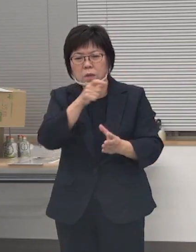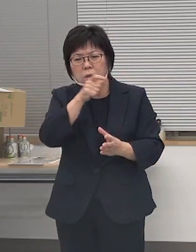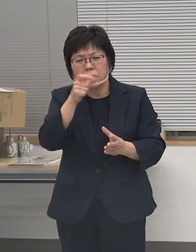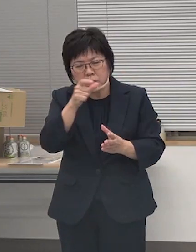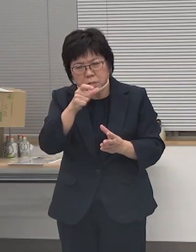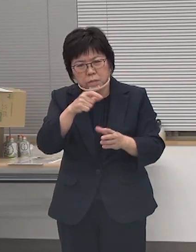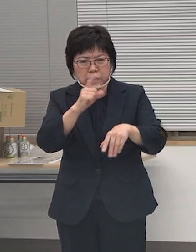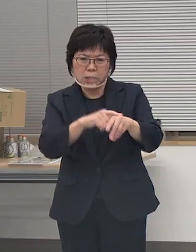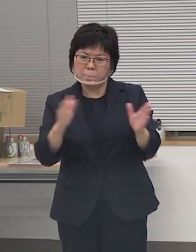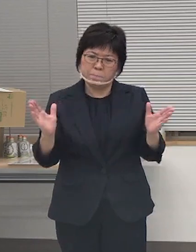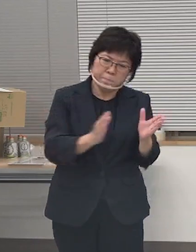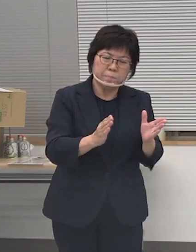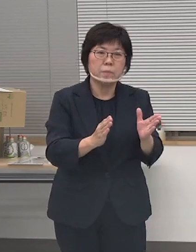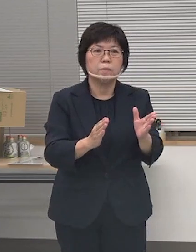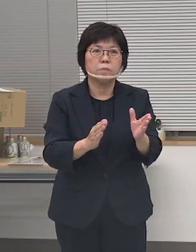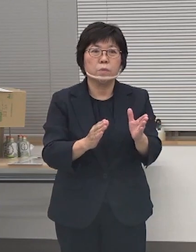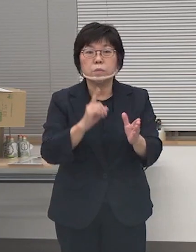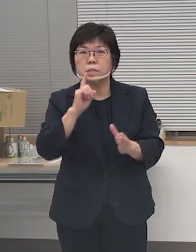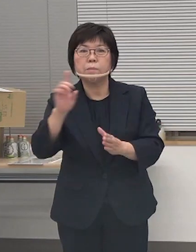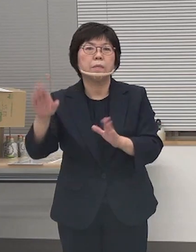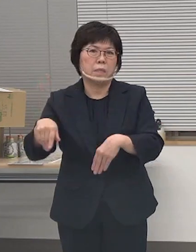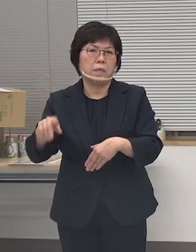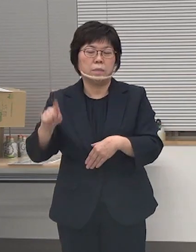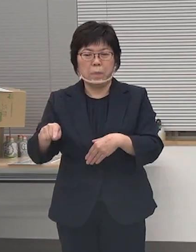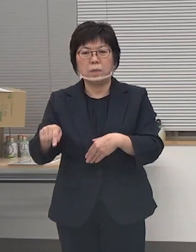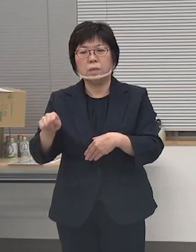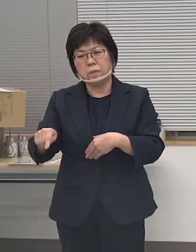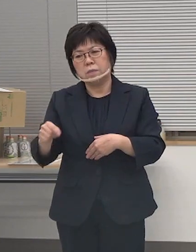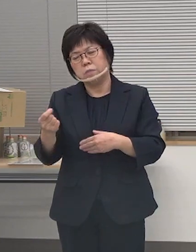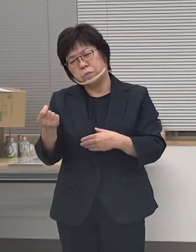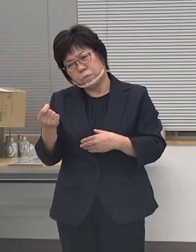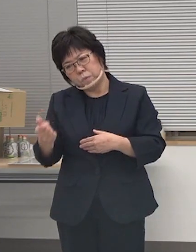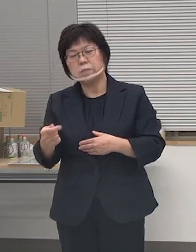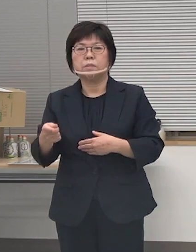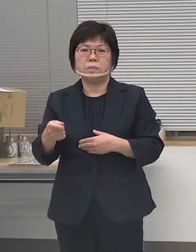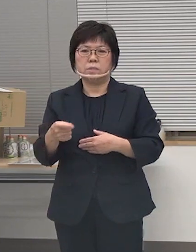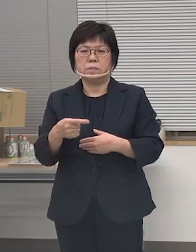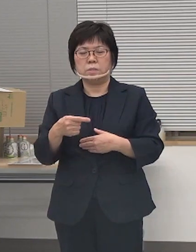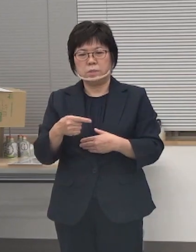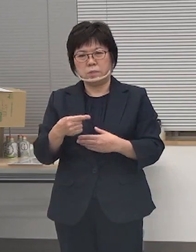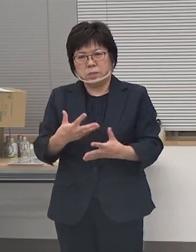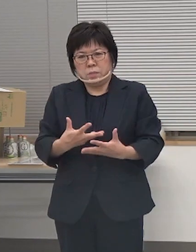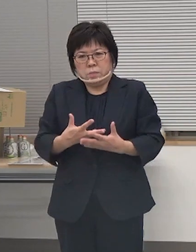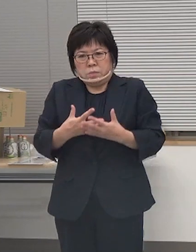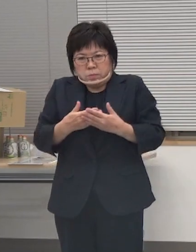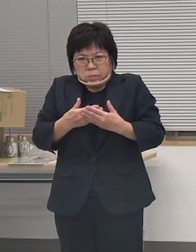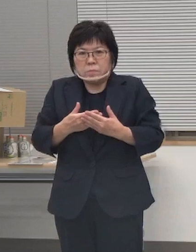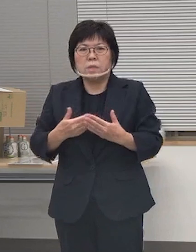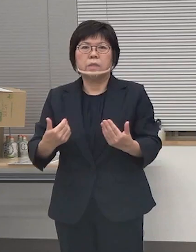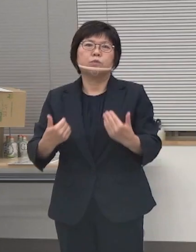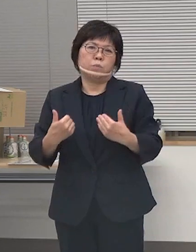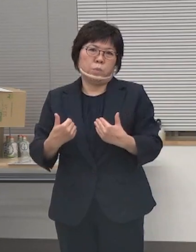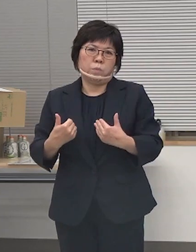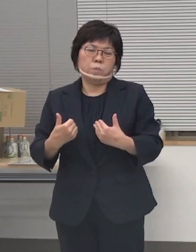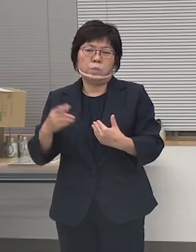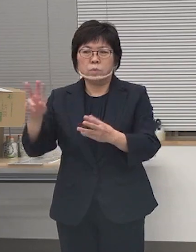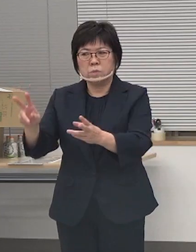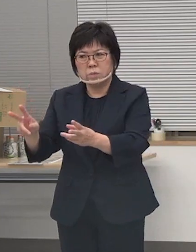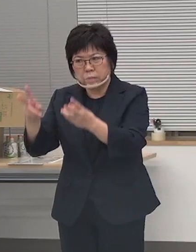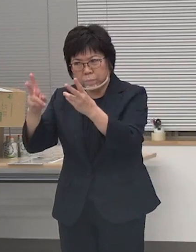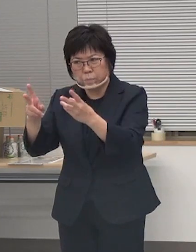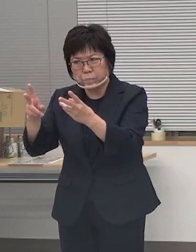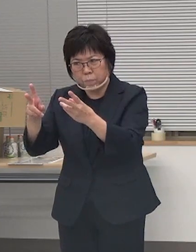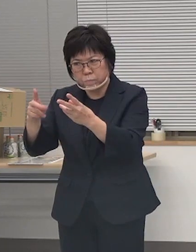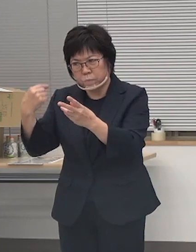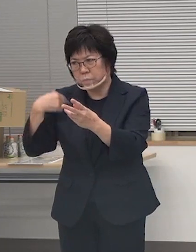これについてはすでに超えたところから、今回専門家の皆様に対して専門的な知見